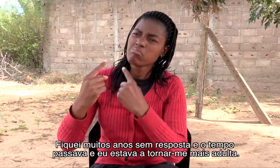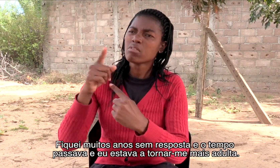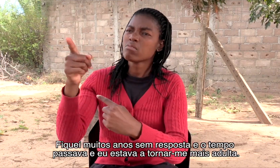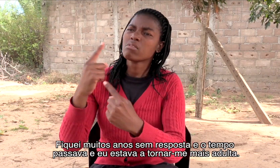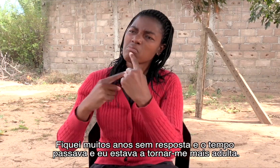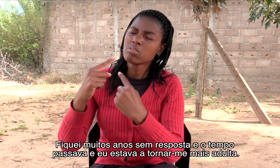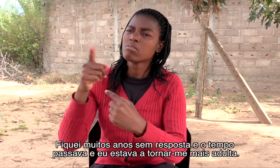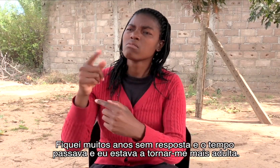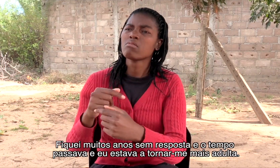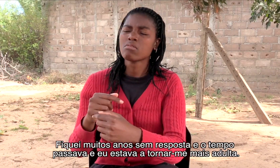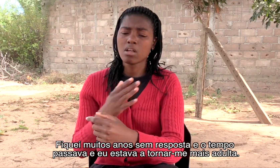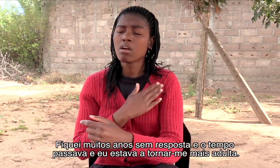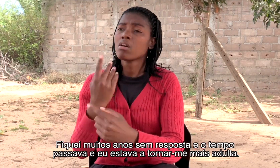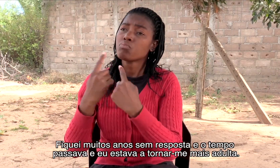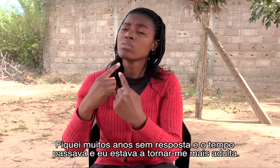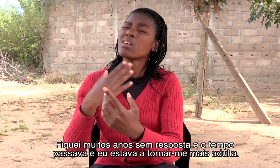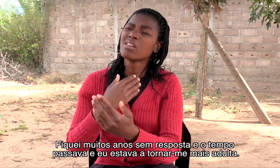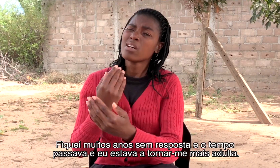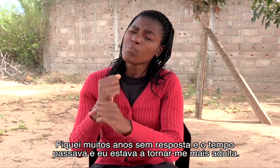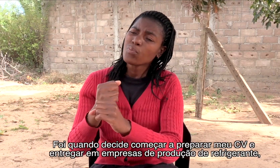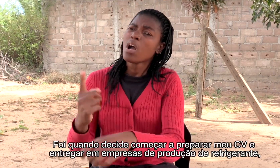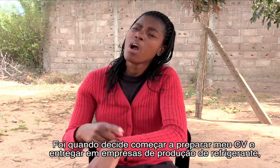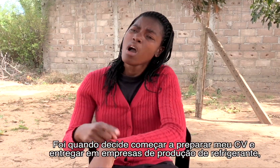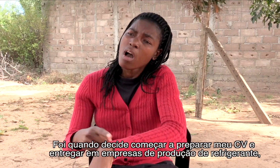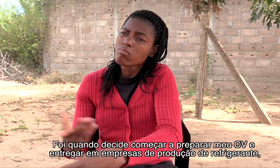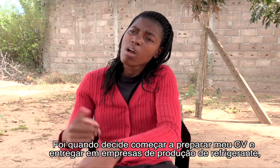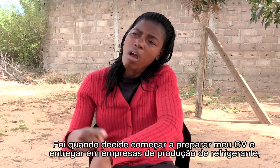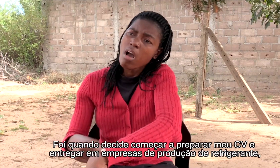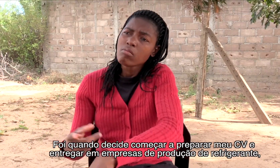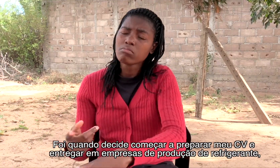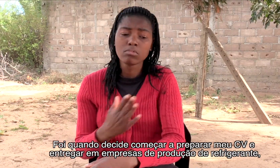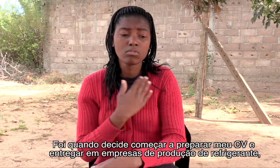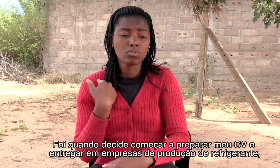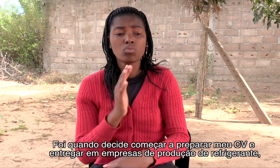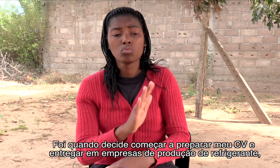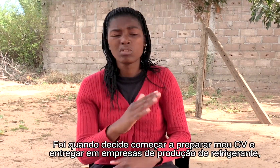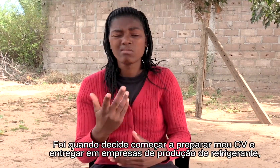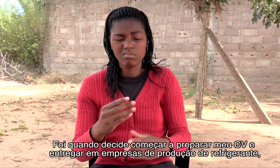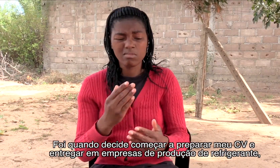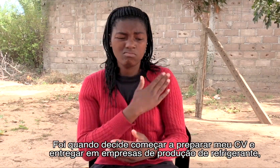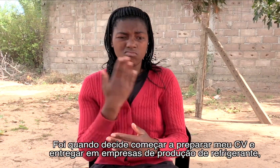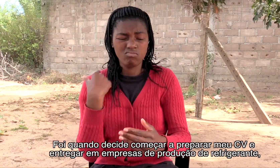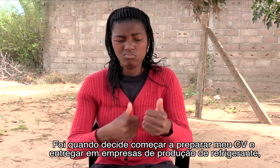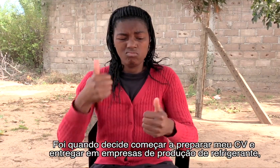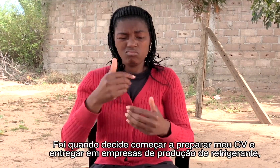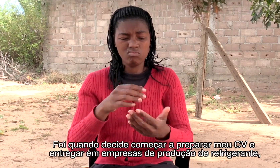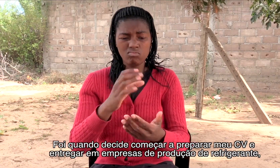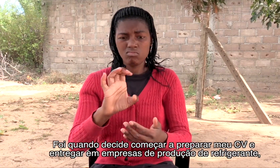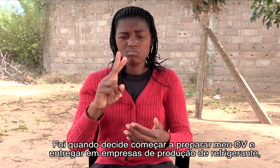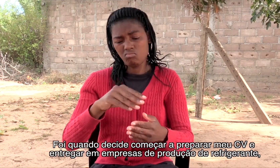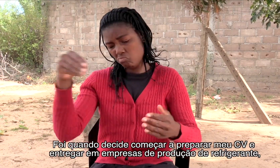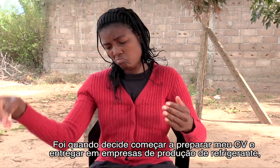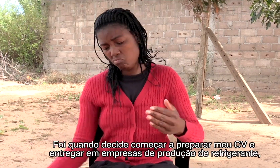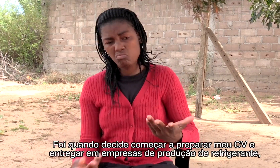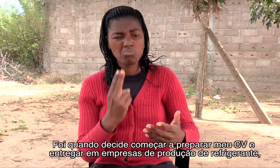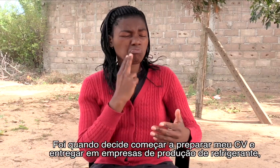tempo passava e eu estava a tornar-me mais adulta. Foi quando decidi começar a preparar meu CV e entregar em empresas